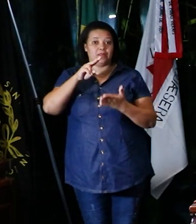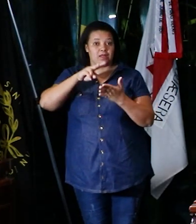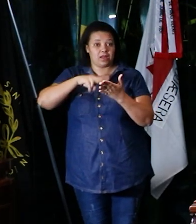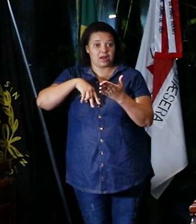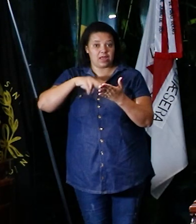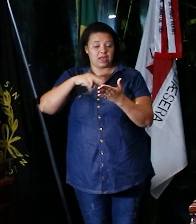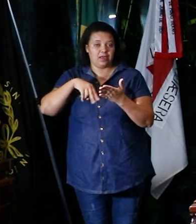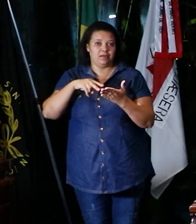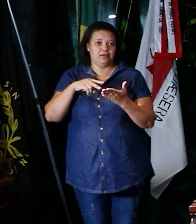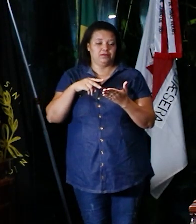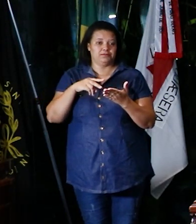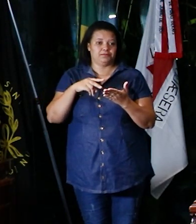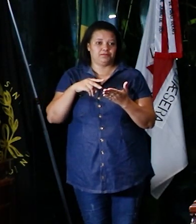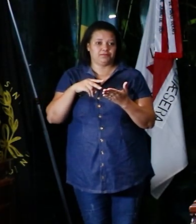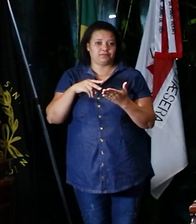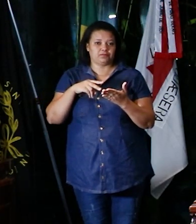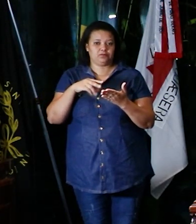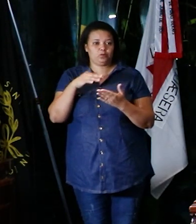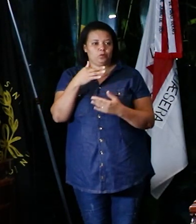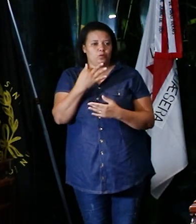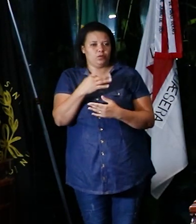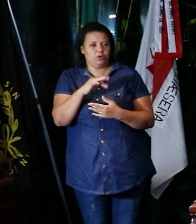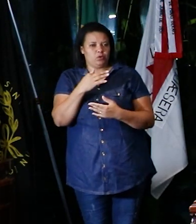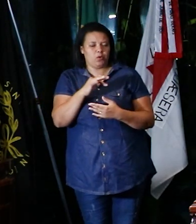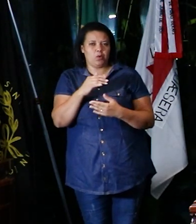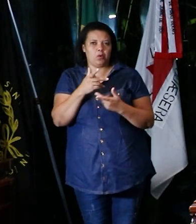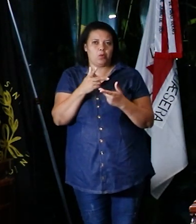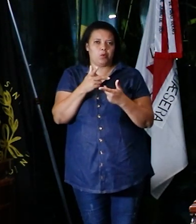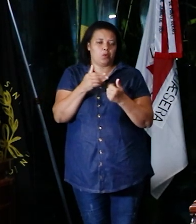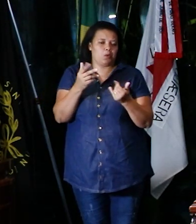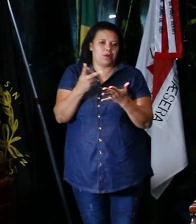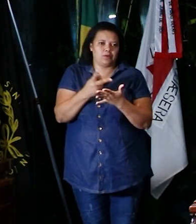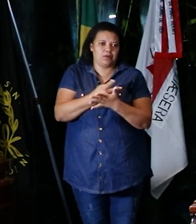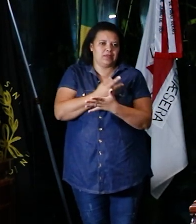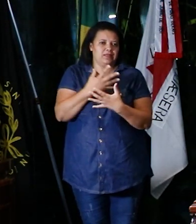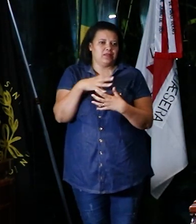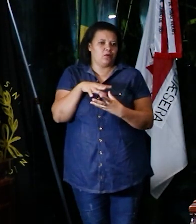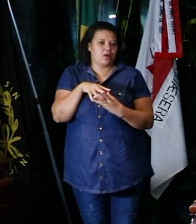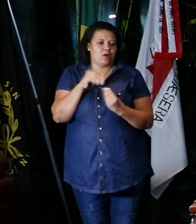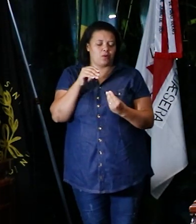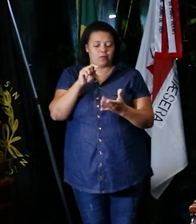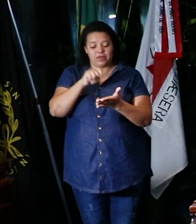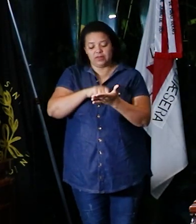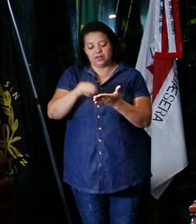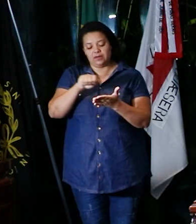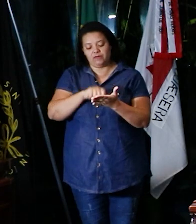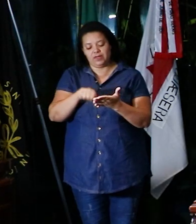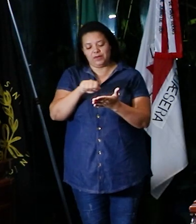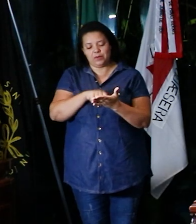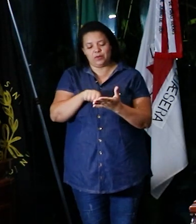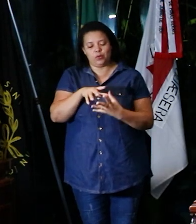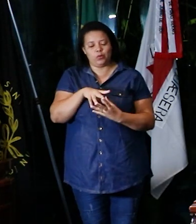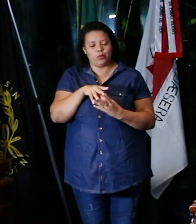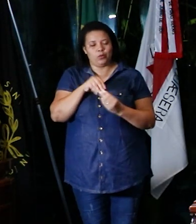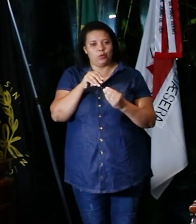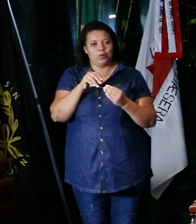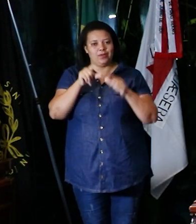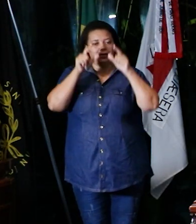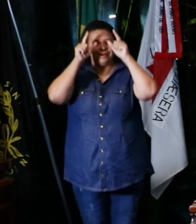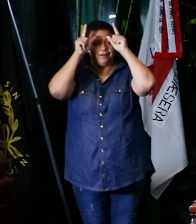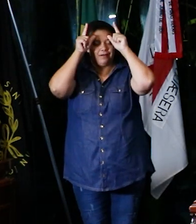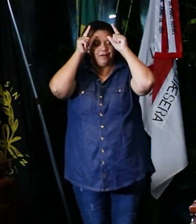ter uma dor moral, escrevendo o livro, o camarada desabafa, entende?